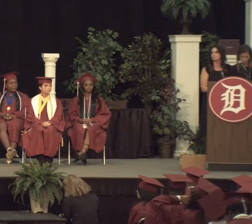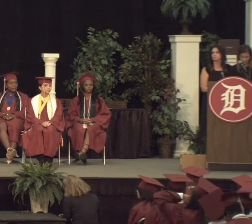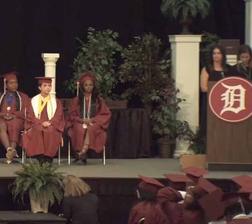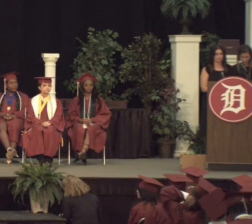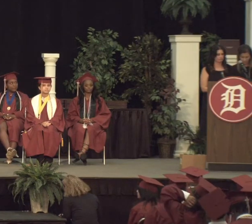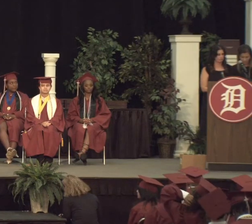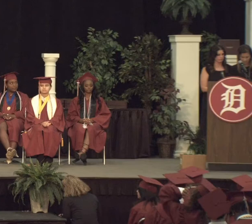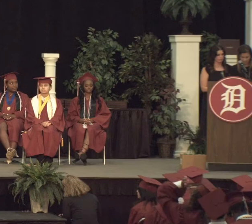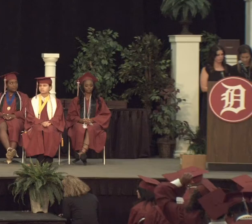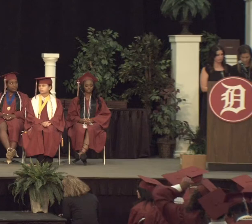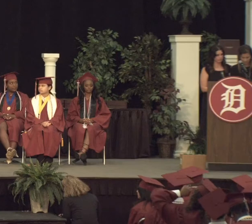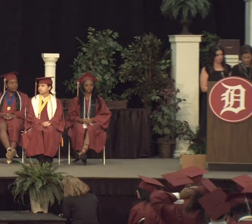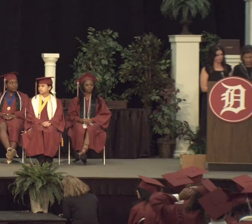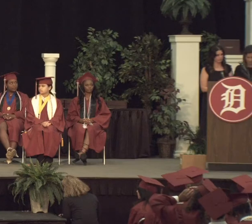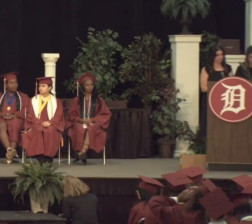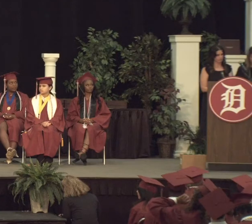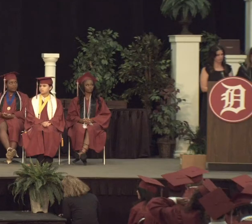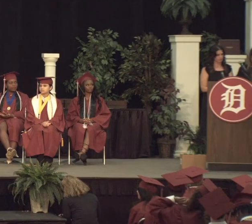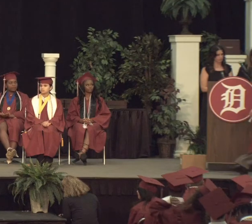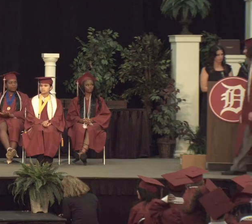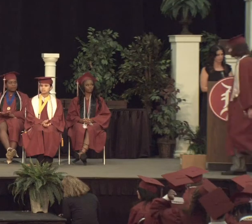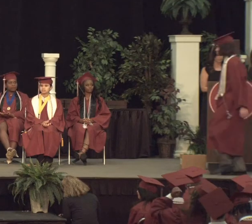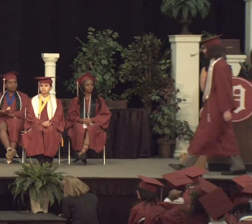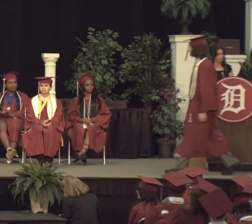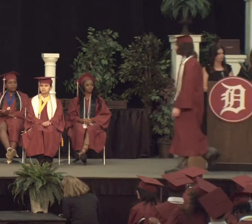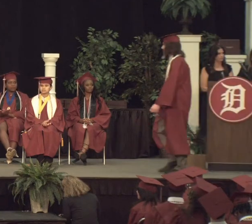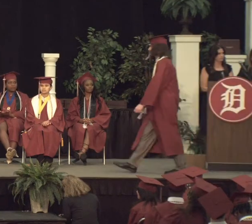Jason White, magna cum laude.